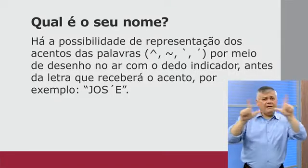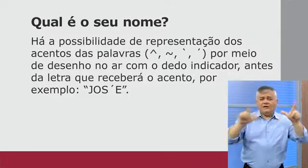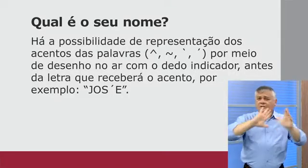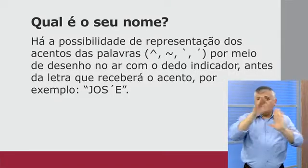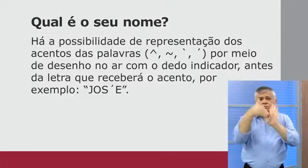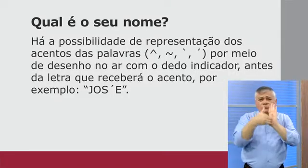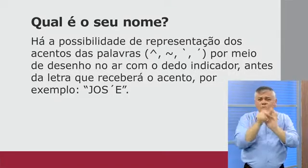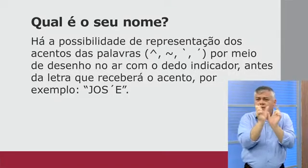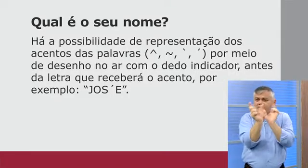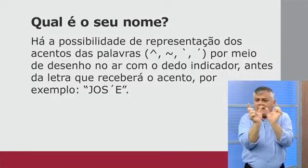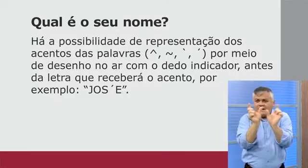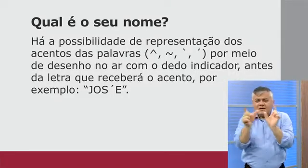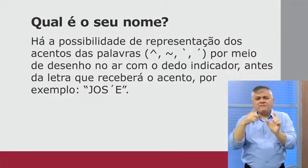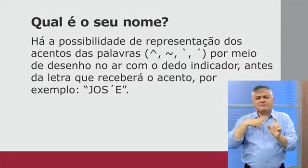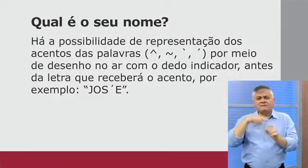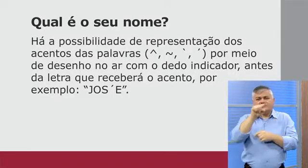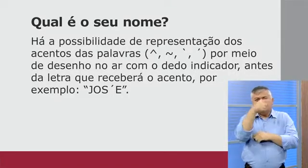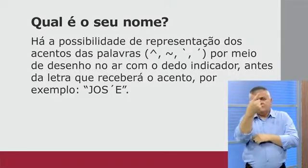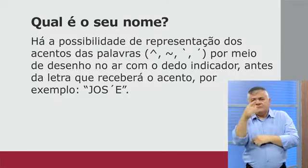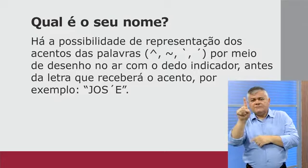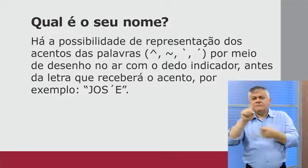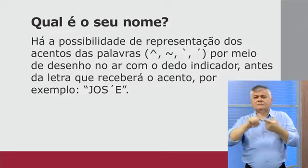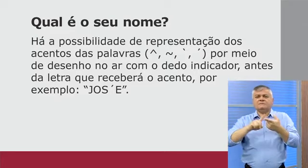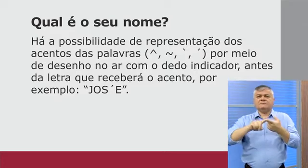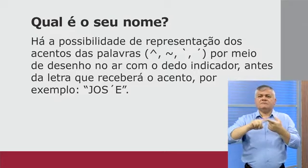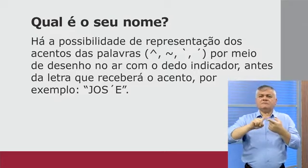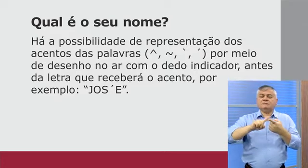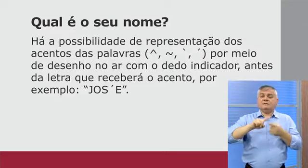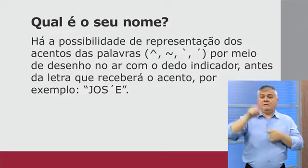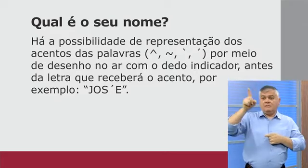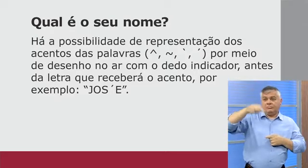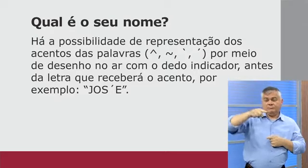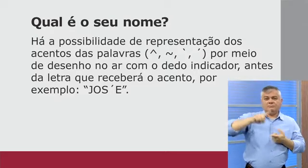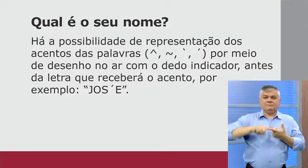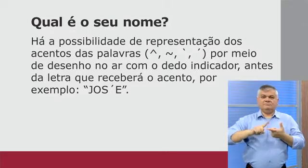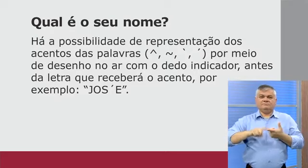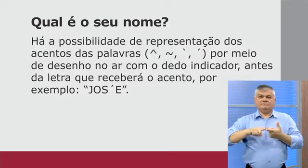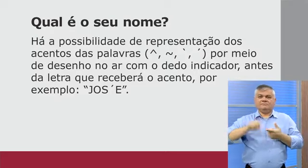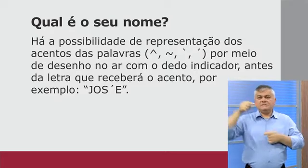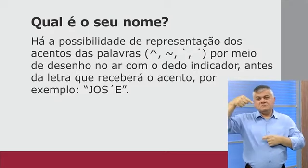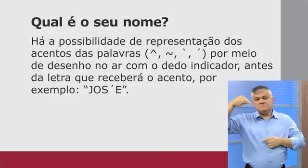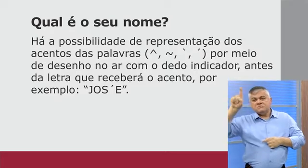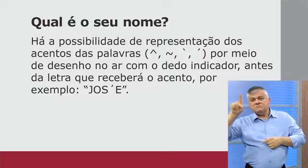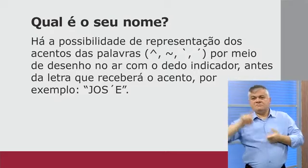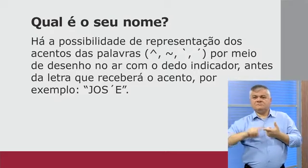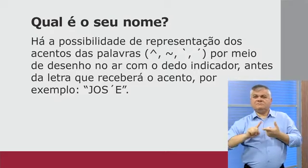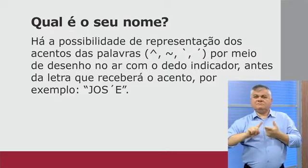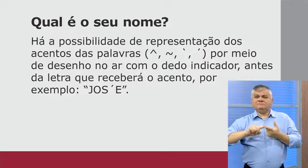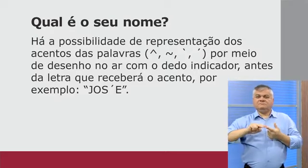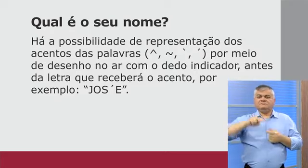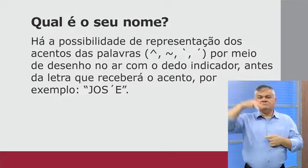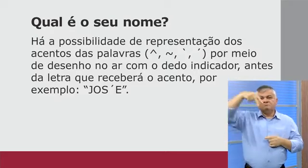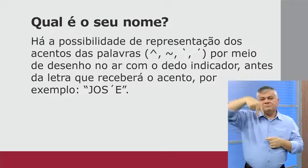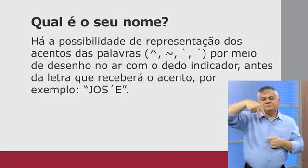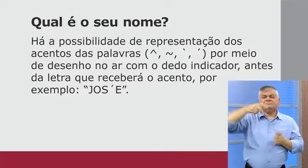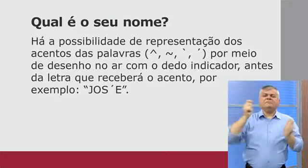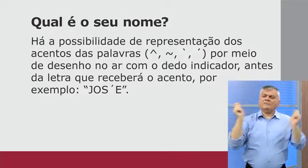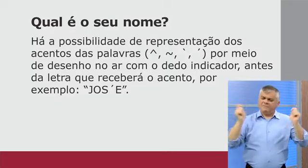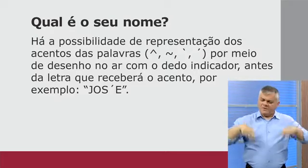acentuadas podem receber o acento através do alfabeto. Isso usando o dedo indicador, como se eu estivesse desenhando